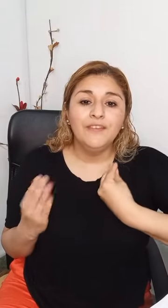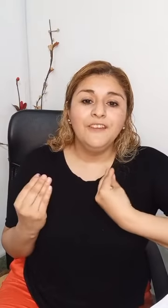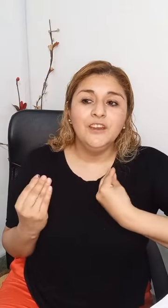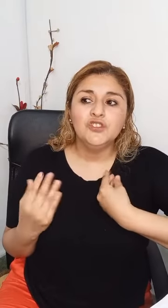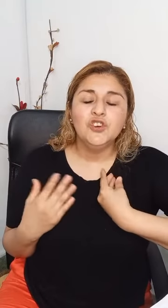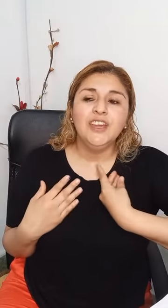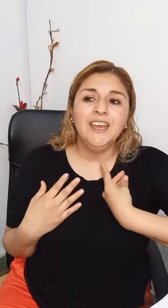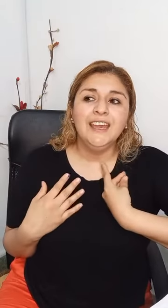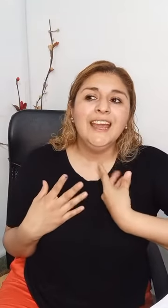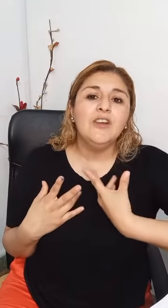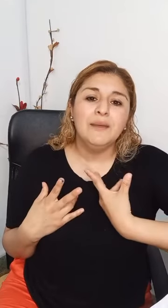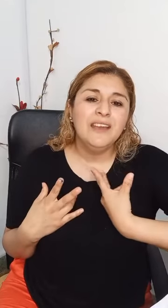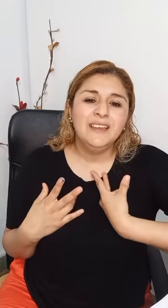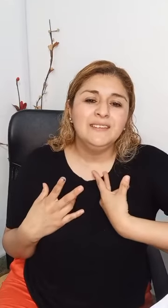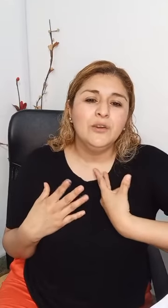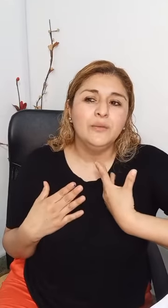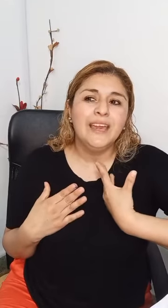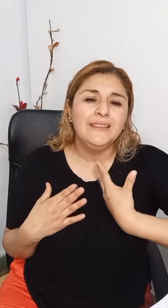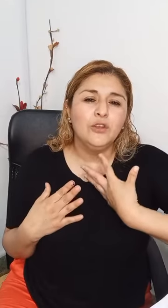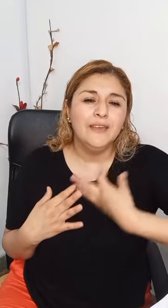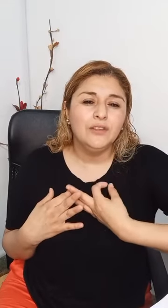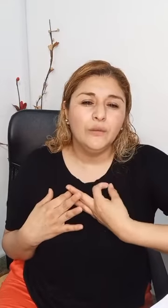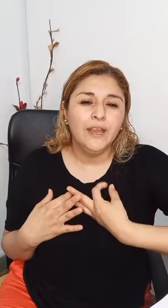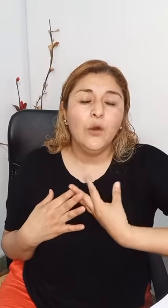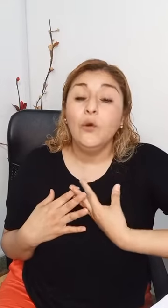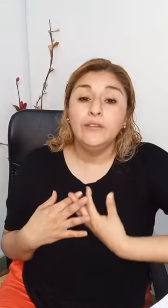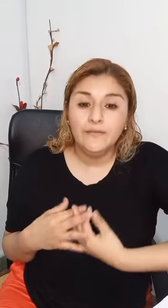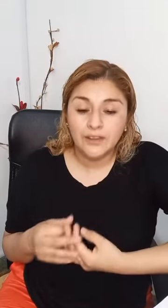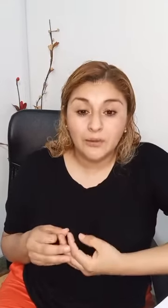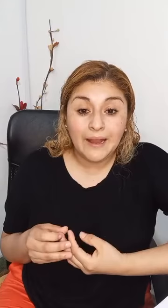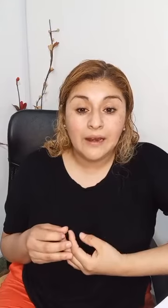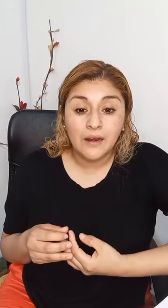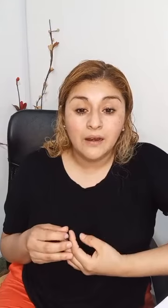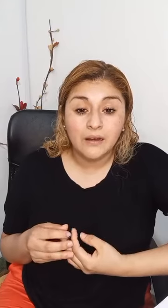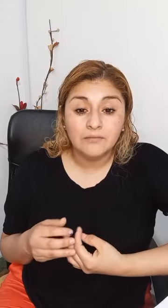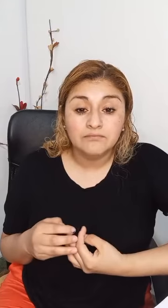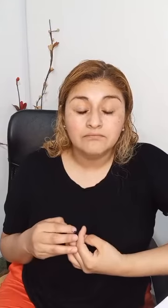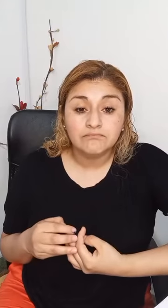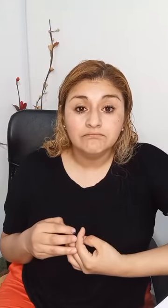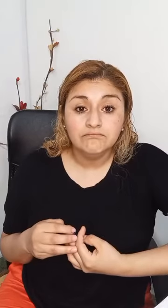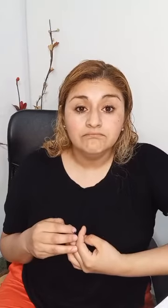¿cómo defino yo qué es lo que me dice que estoy viendo bien o estoy viendo mal?